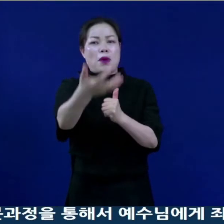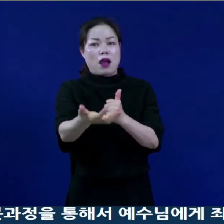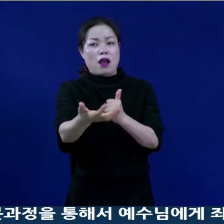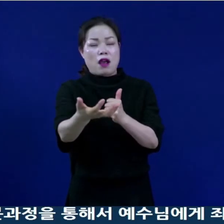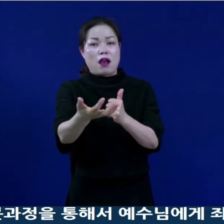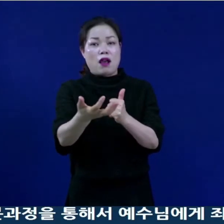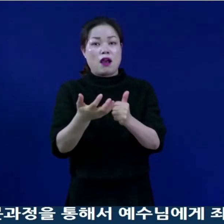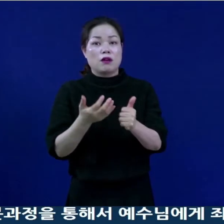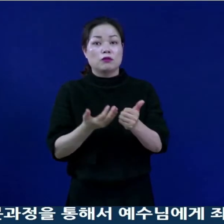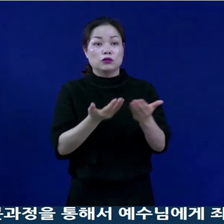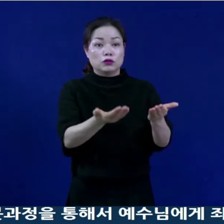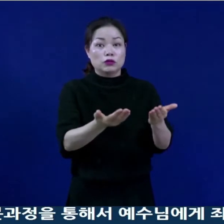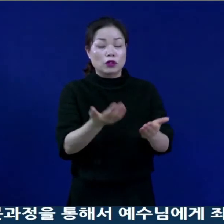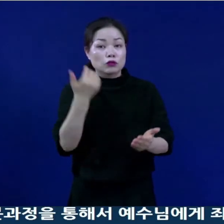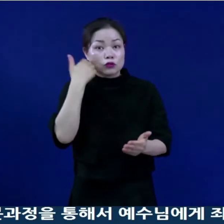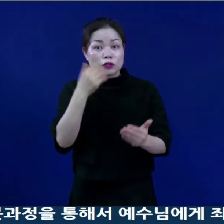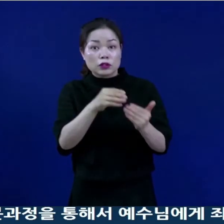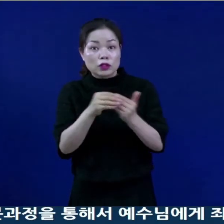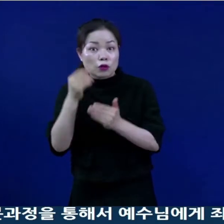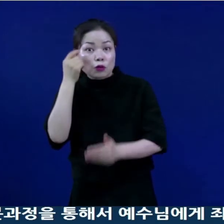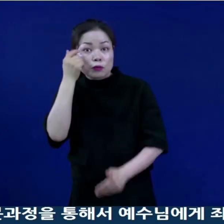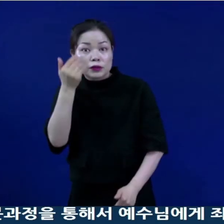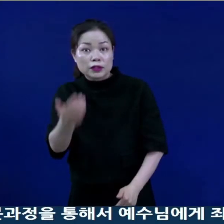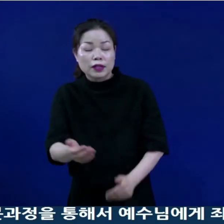하죠. 그래서 누구를 데려옵니까?